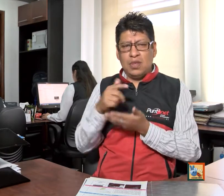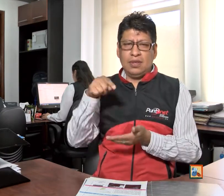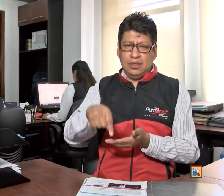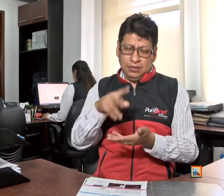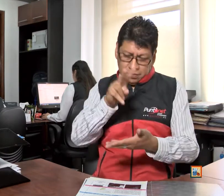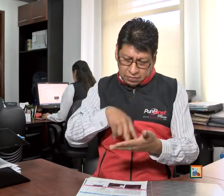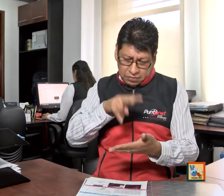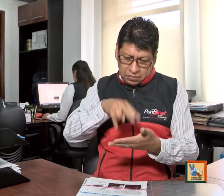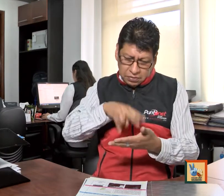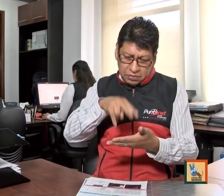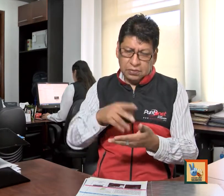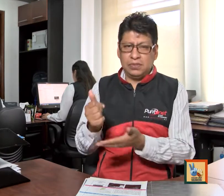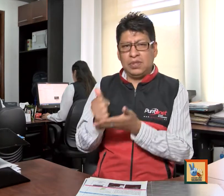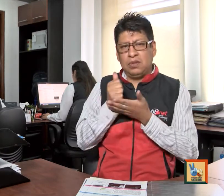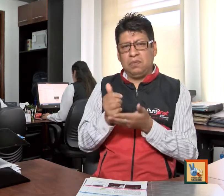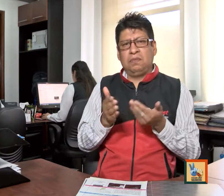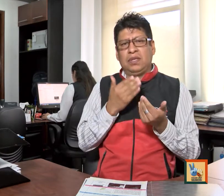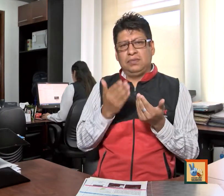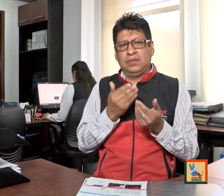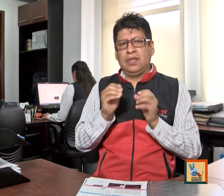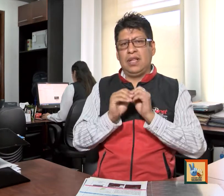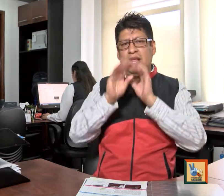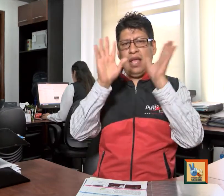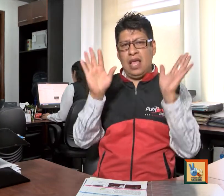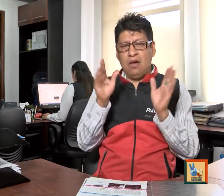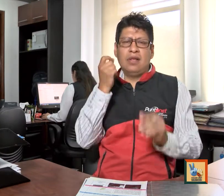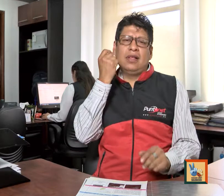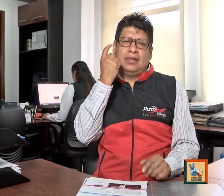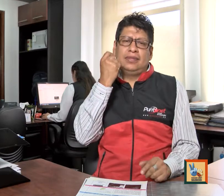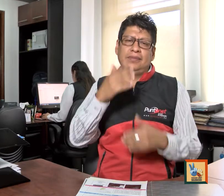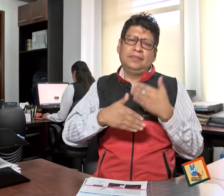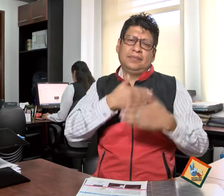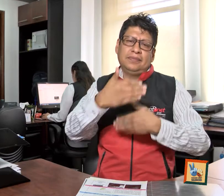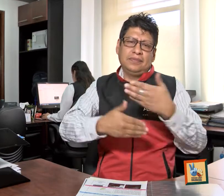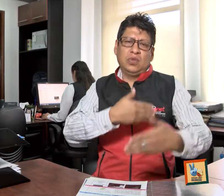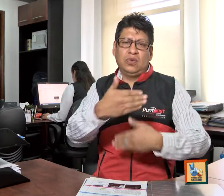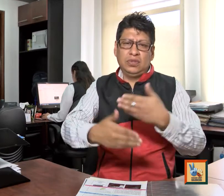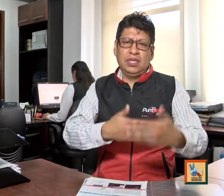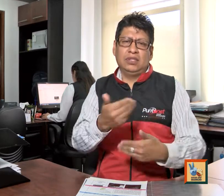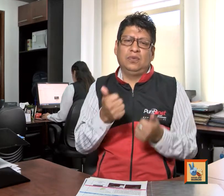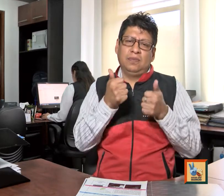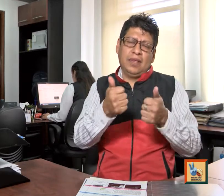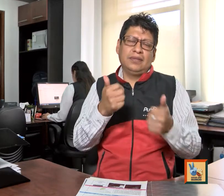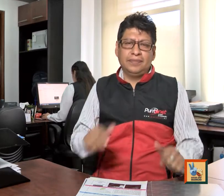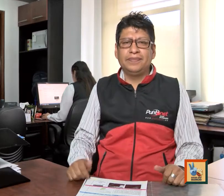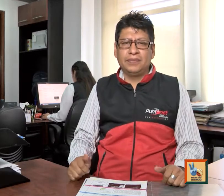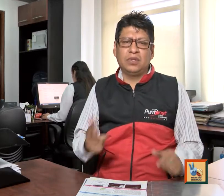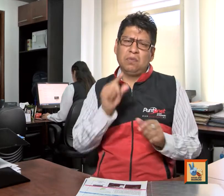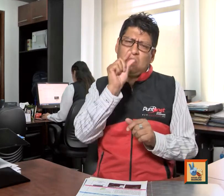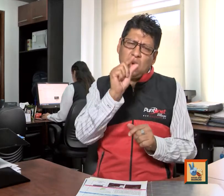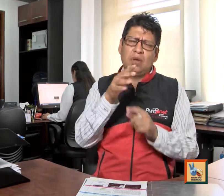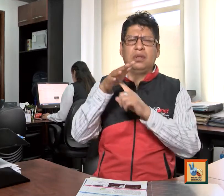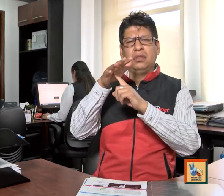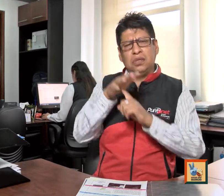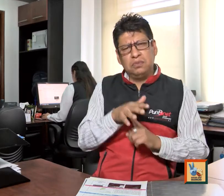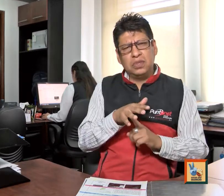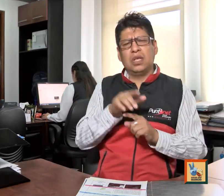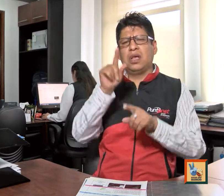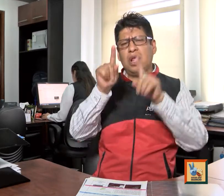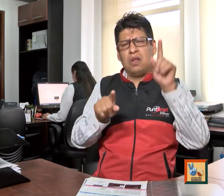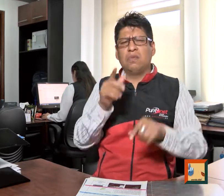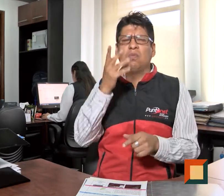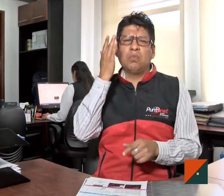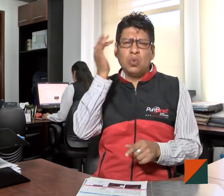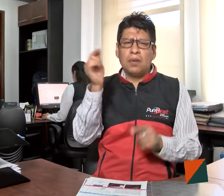no se captaba todo por tal motivo prefería leer los libros de texto ya que de esta manera podía aprender mucho mejor sin